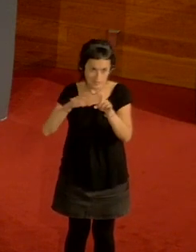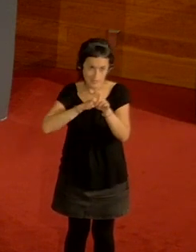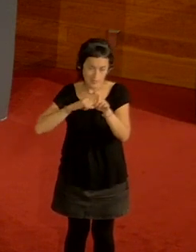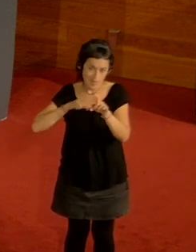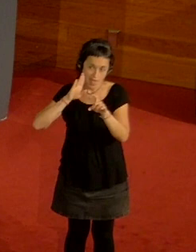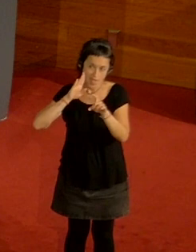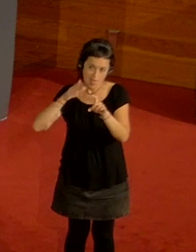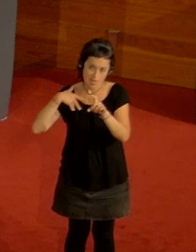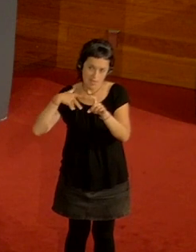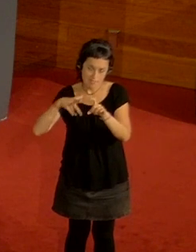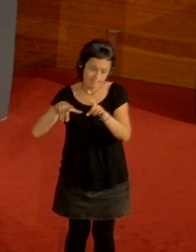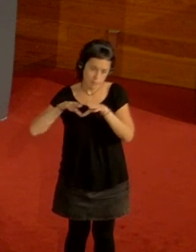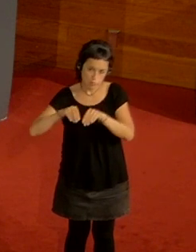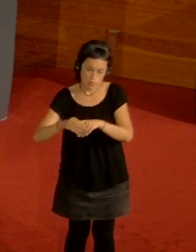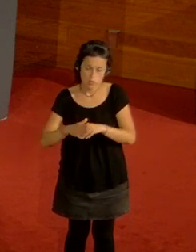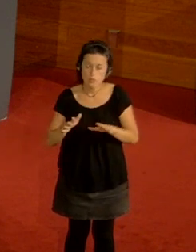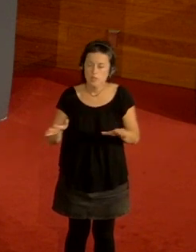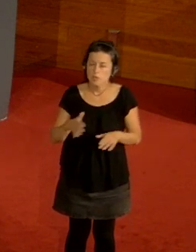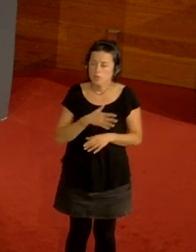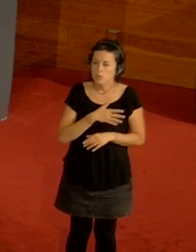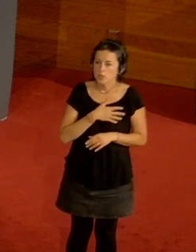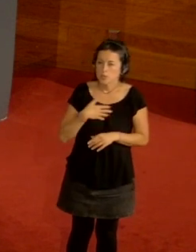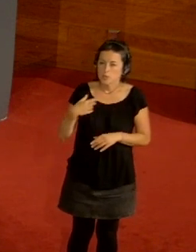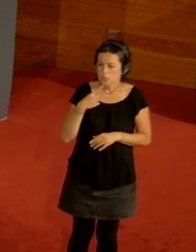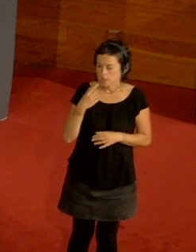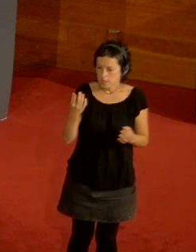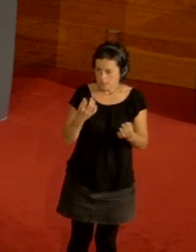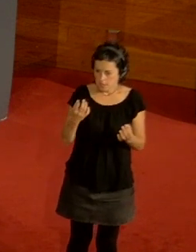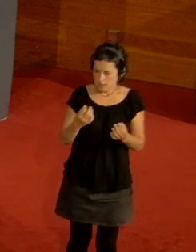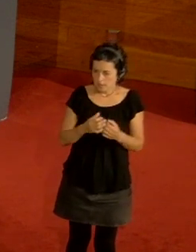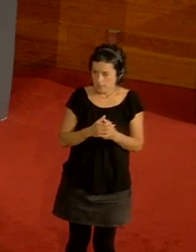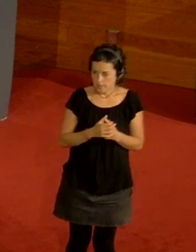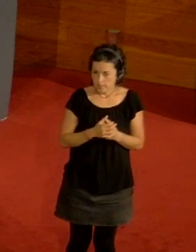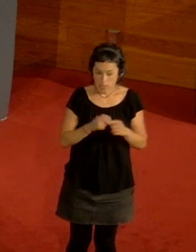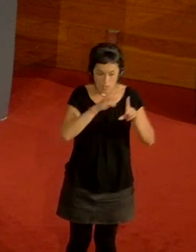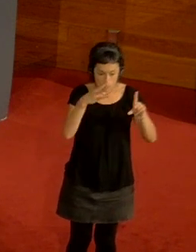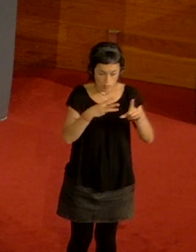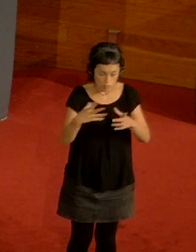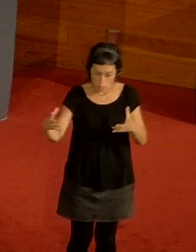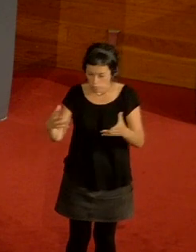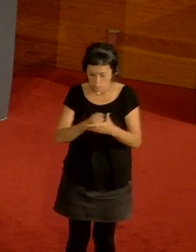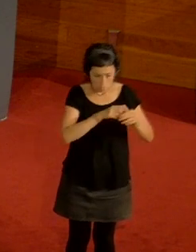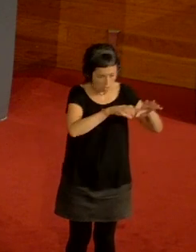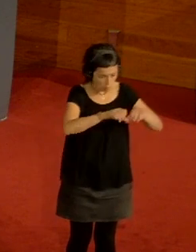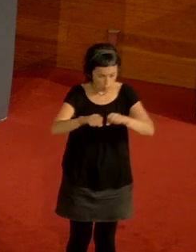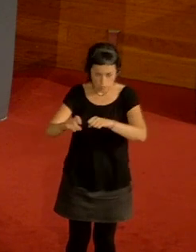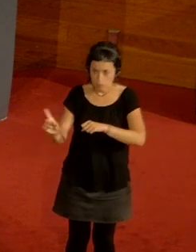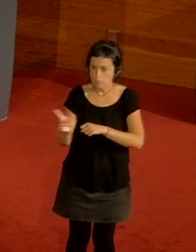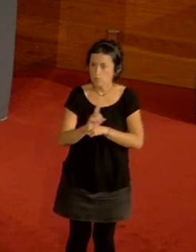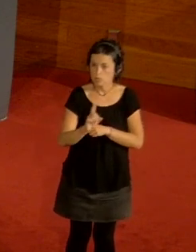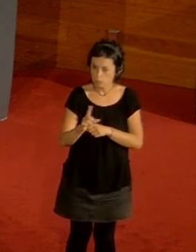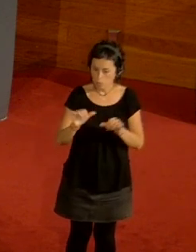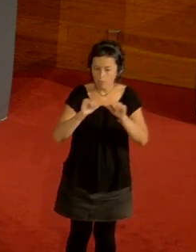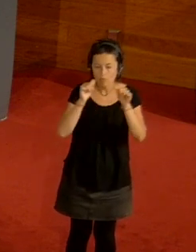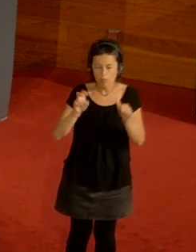pero eh A lo que quiero ir es a que eh Claro que no están todos y Y claro que que otras formas